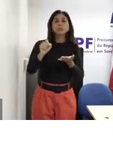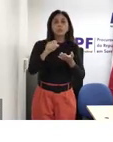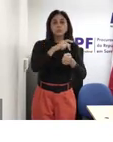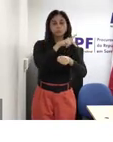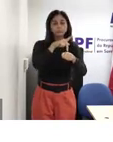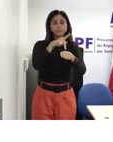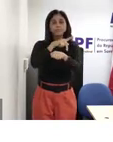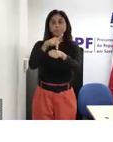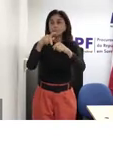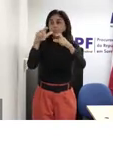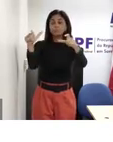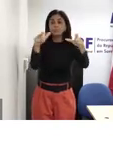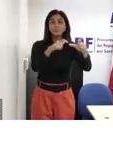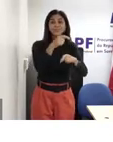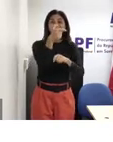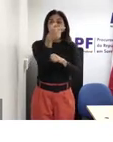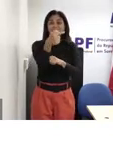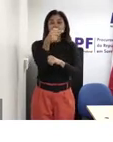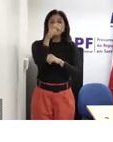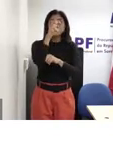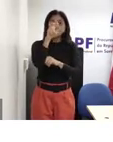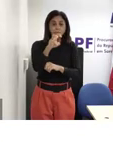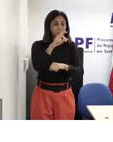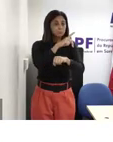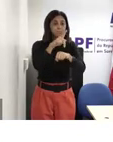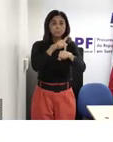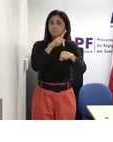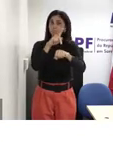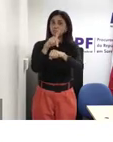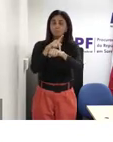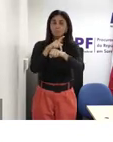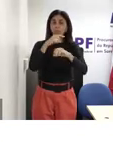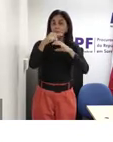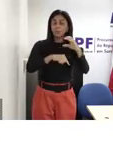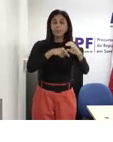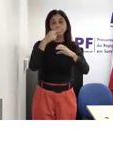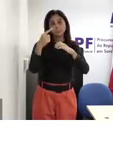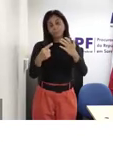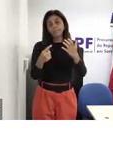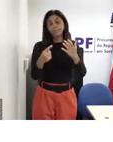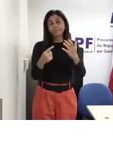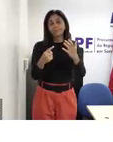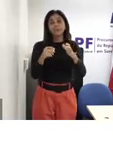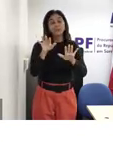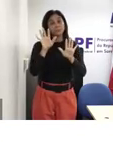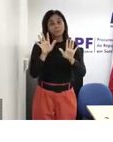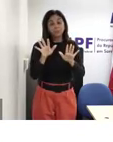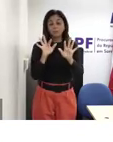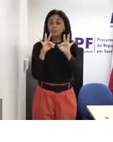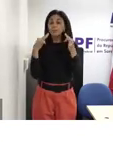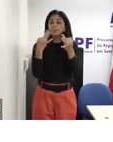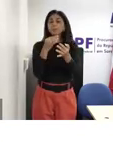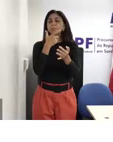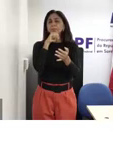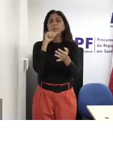então mesmo se não for groom se for Criança mesmo aí vem mais a responsabilidade dos pais tem que ver o conteúdo que tá sendo conversado com